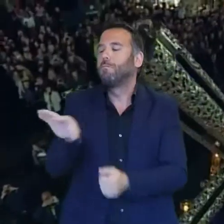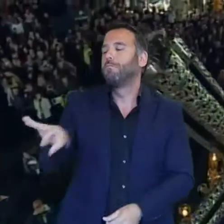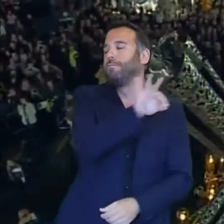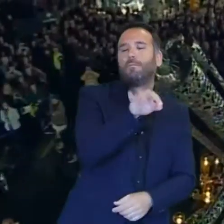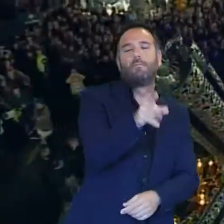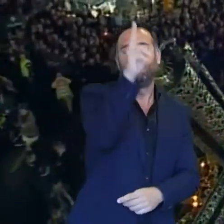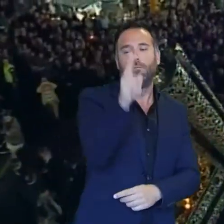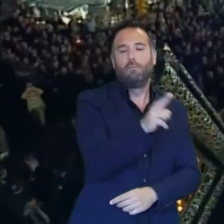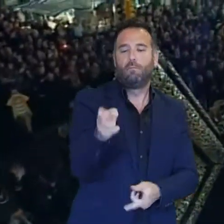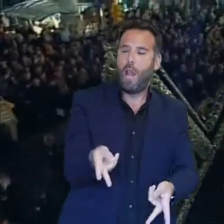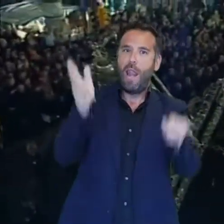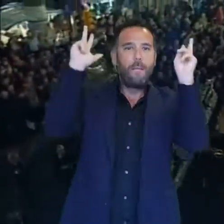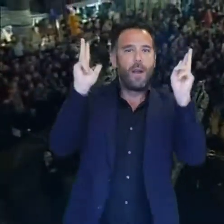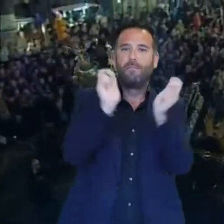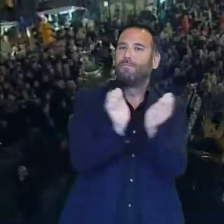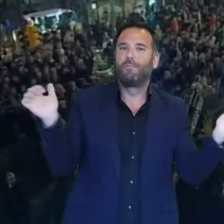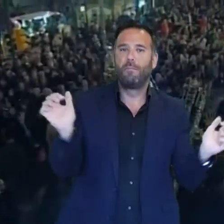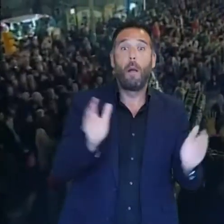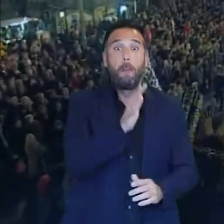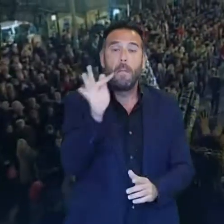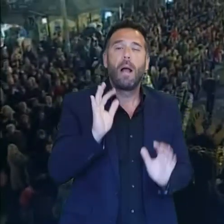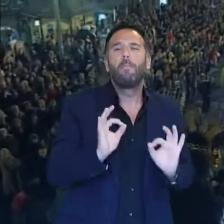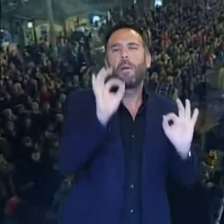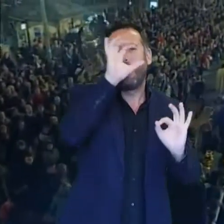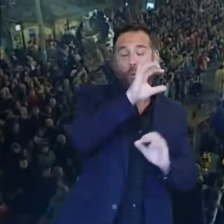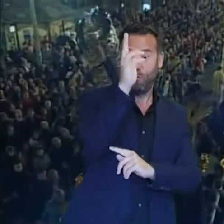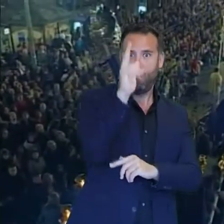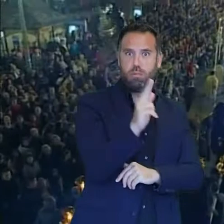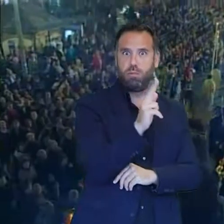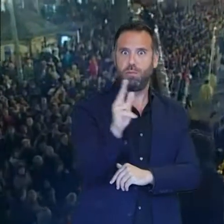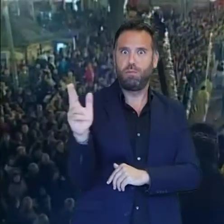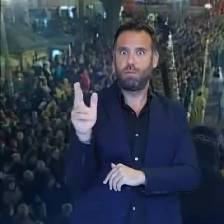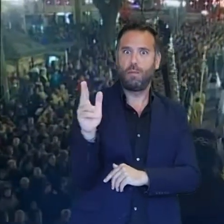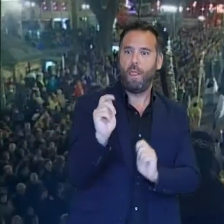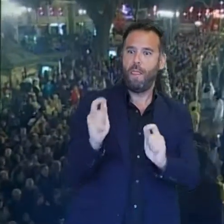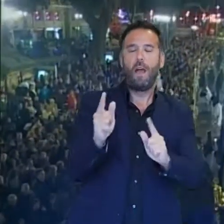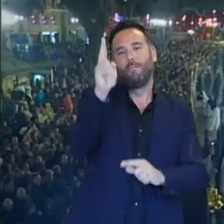que hace especial a este Cristo es su brazo móvil, con el que bendice a todos aquellos que se acerquen a verlo.